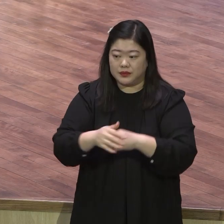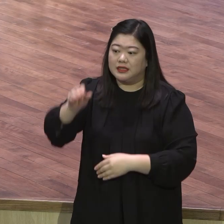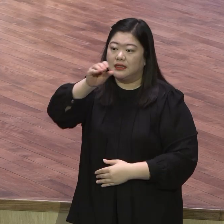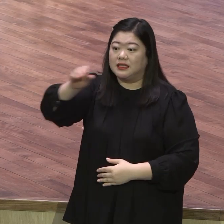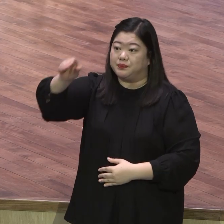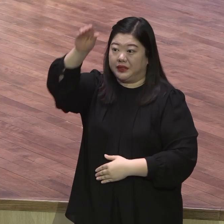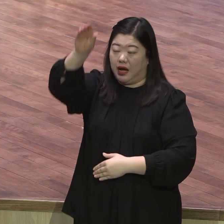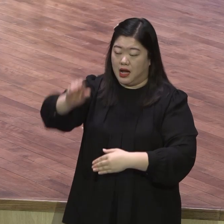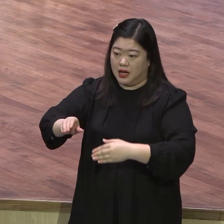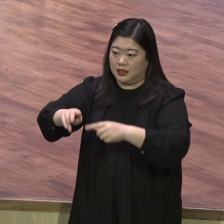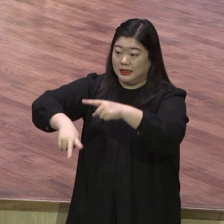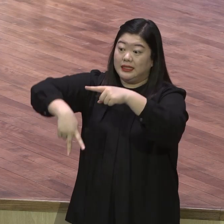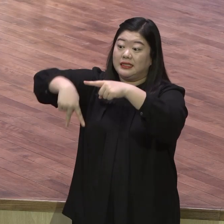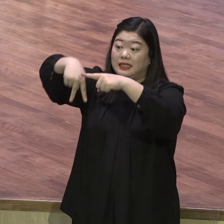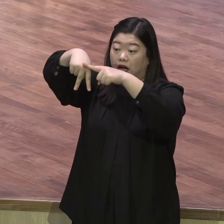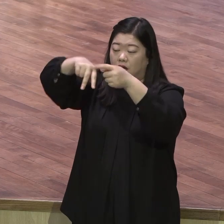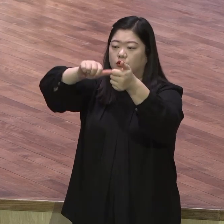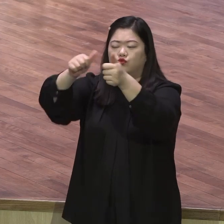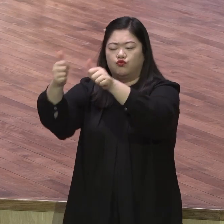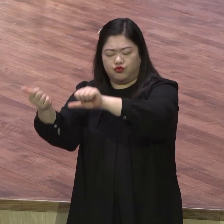함께 복음의 핵심이다.